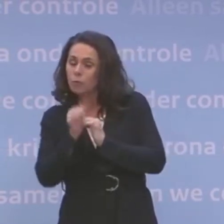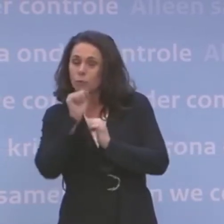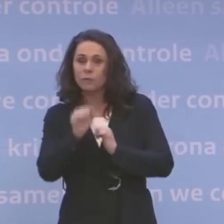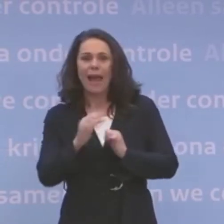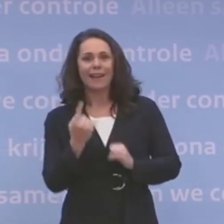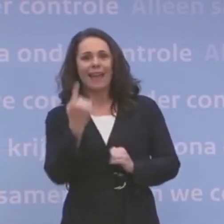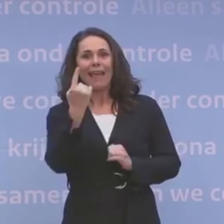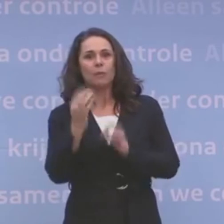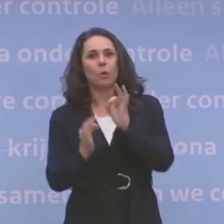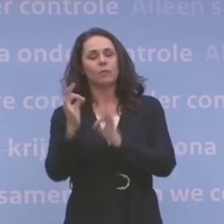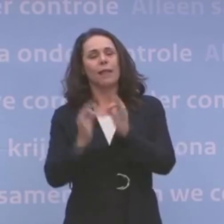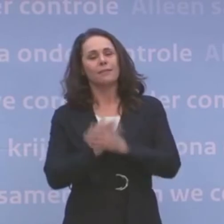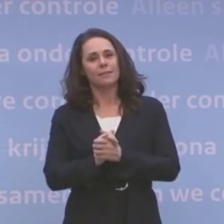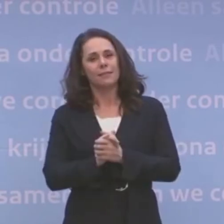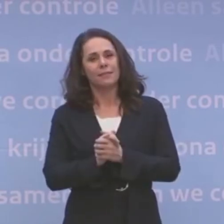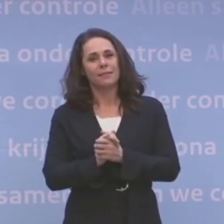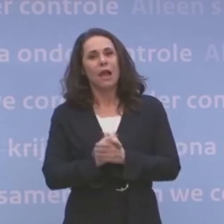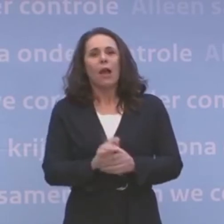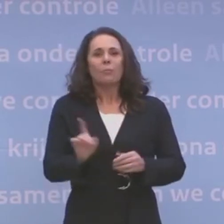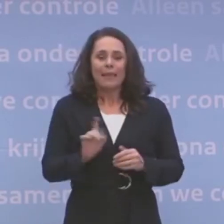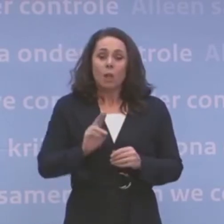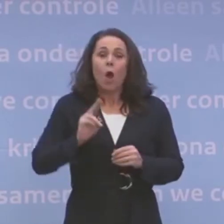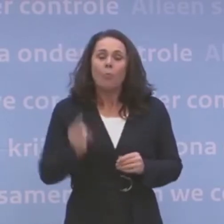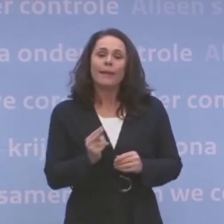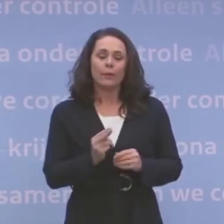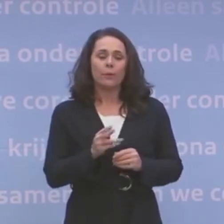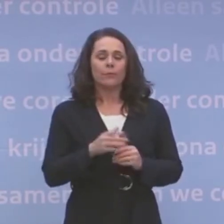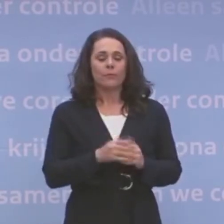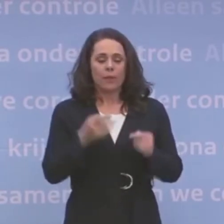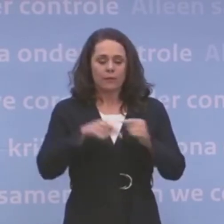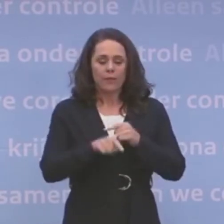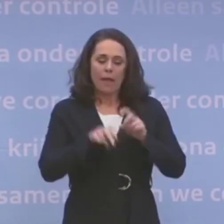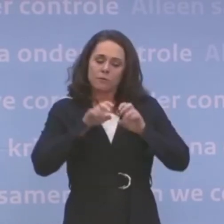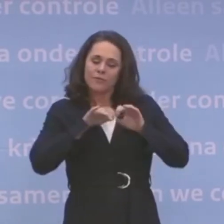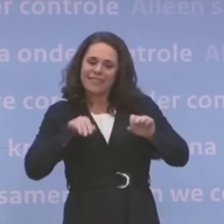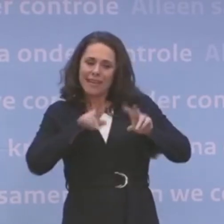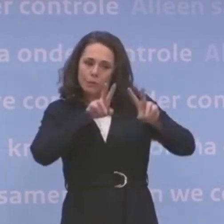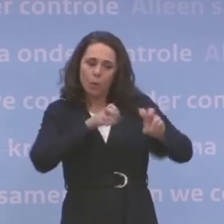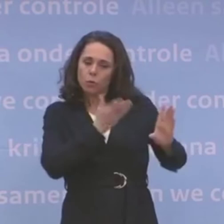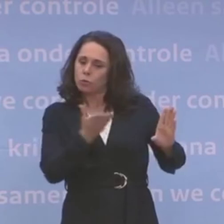1%. En dat betekent opnieuw dat kinderen, dus kijkend vanuit de verschillende onderzoeken die we